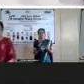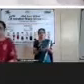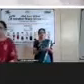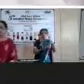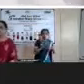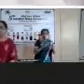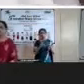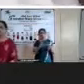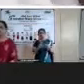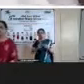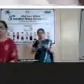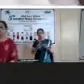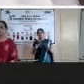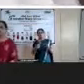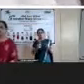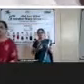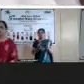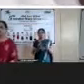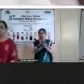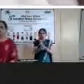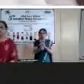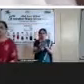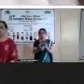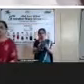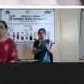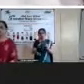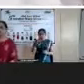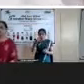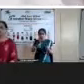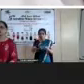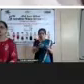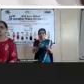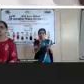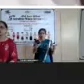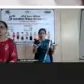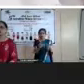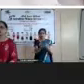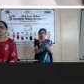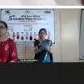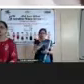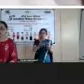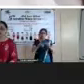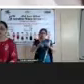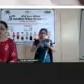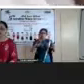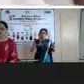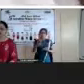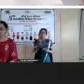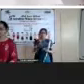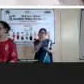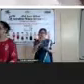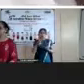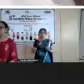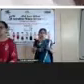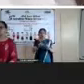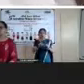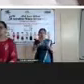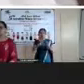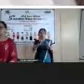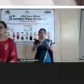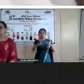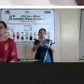राष्ट्रीय बंबू मिशन, कौशल विकास आदि का भरपूर फायदा मिल सके। इसके लिए DEPWD के सभी राष्ट्रीय संस्थानों को